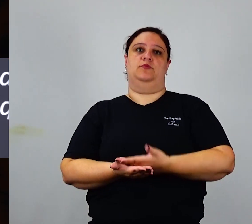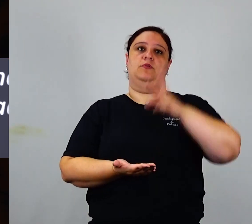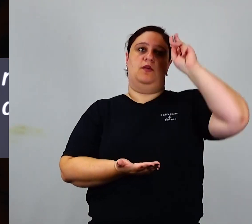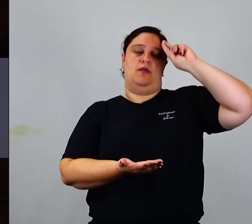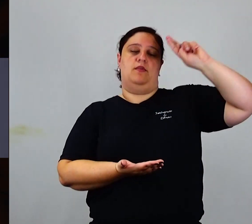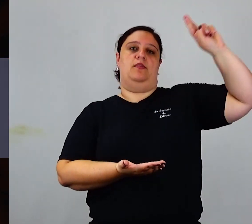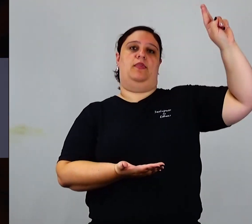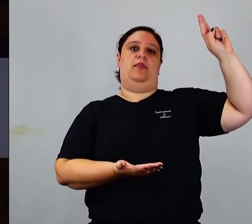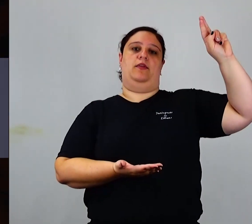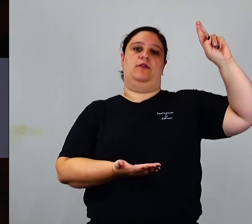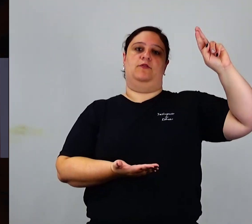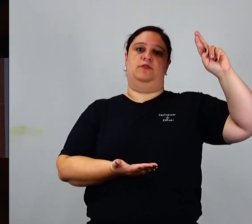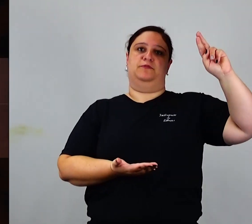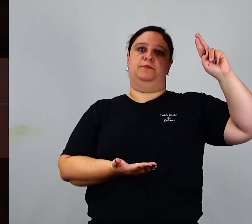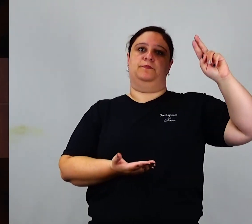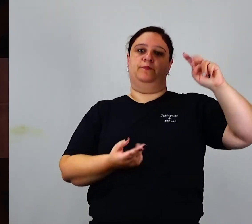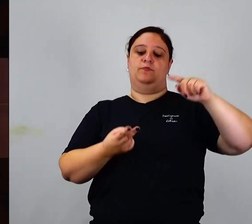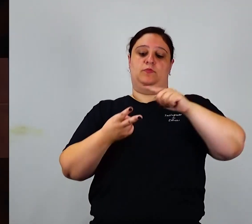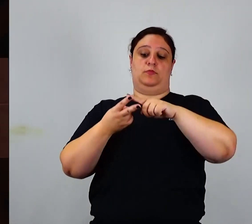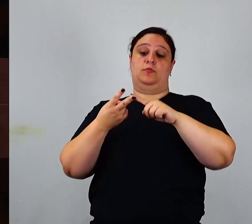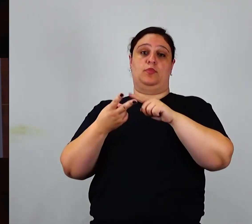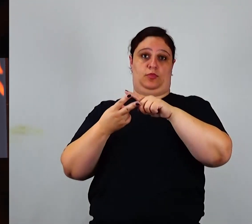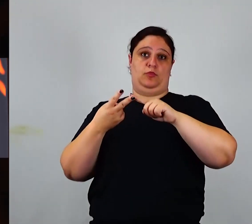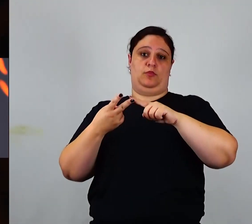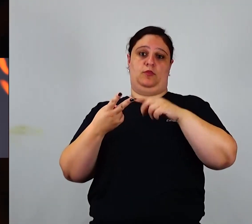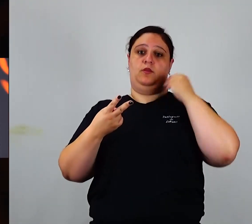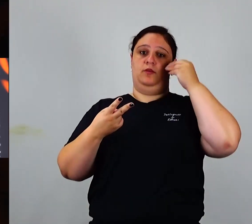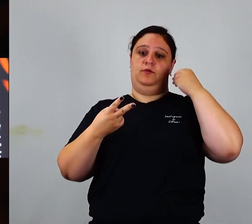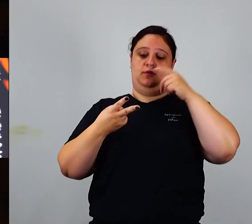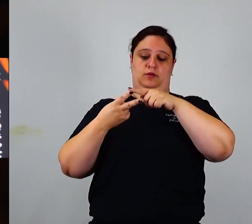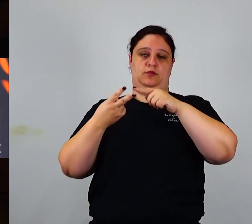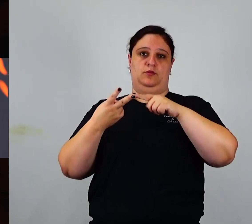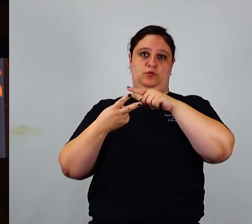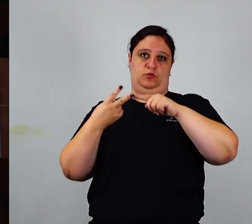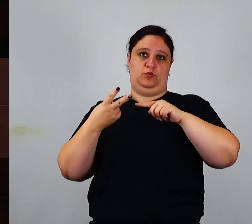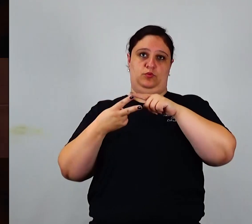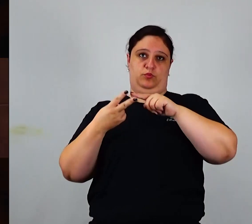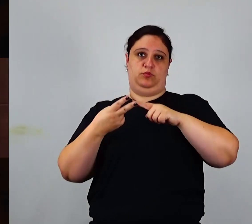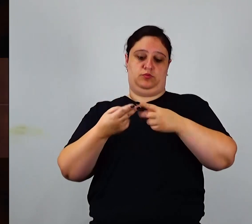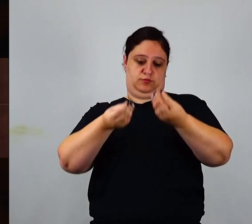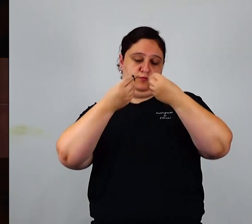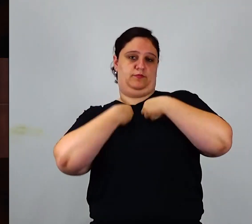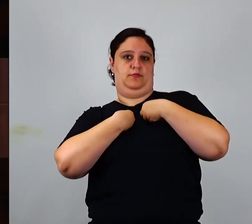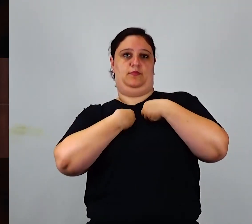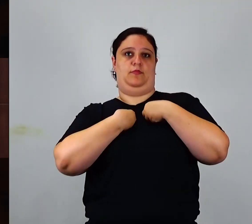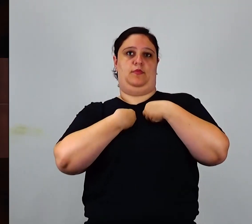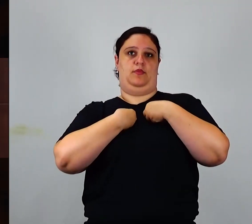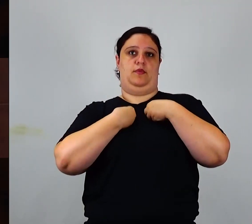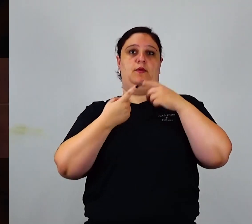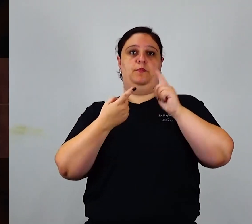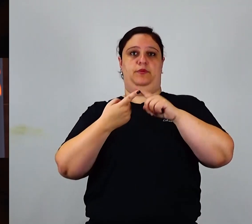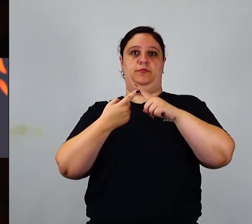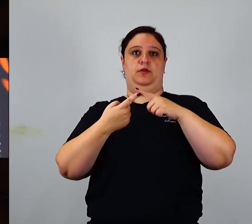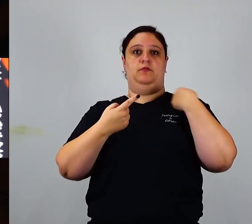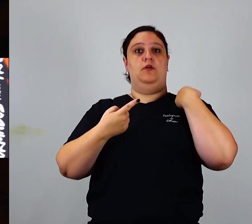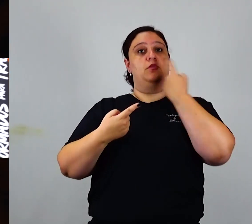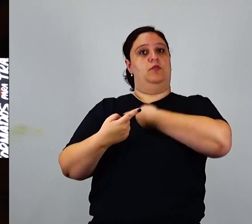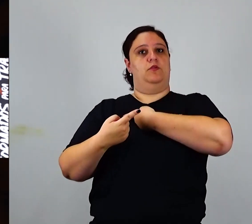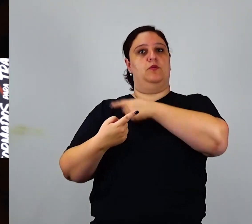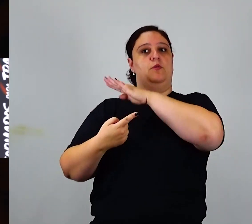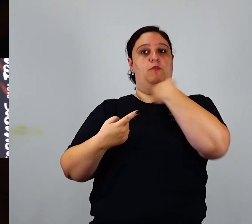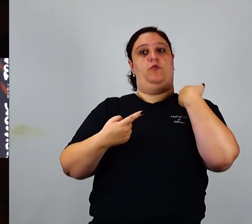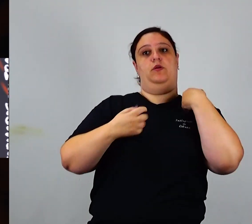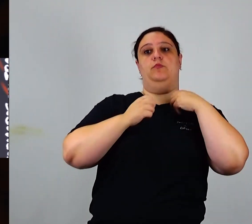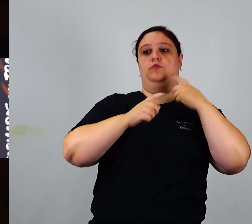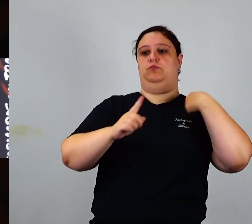duas coisas, duas experiências do Senhor se tornam nossas. Primeiro, nós morremos com Ele na